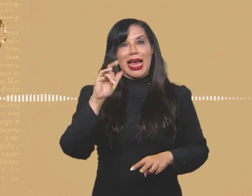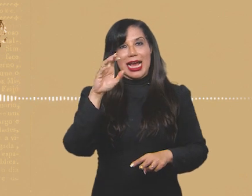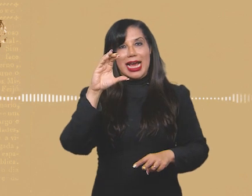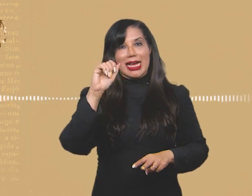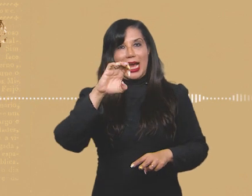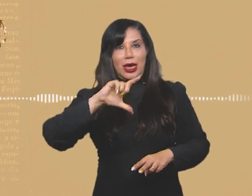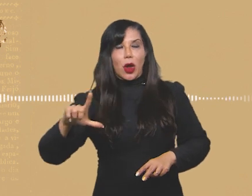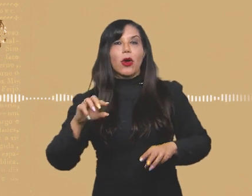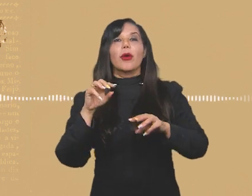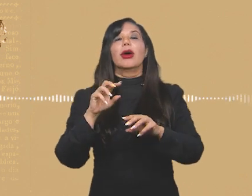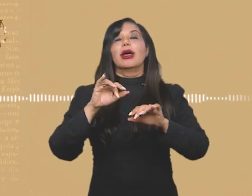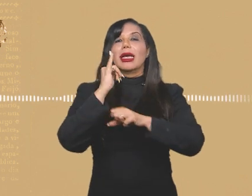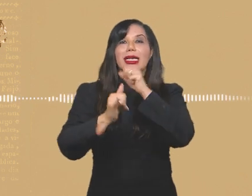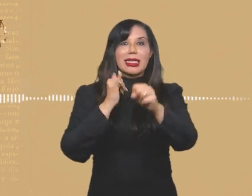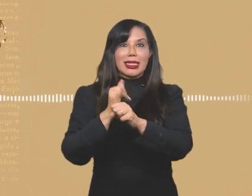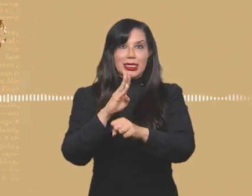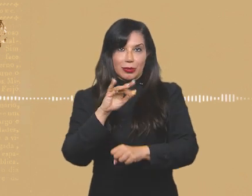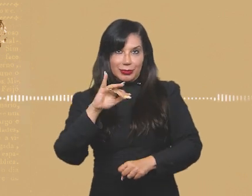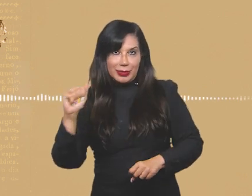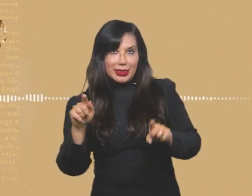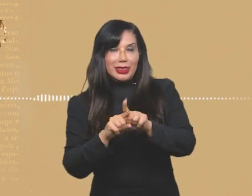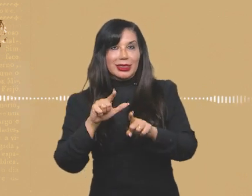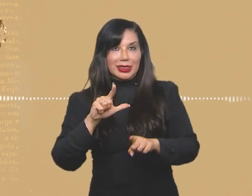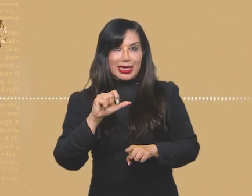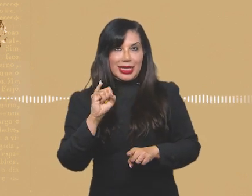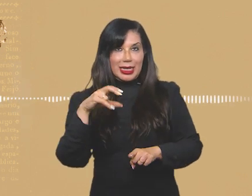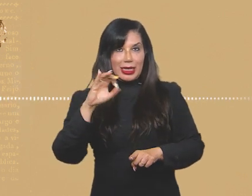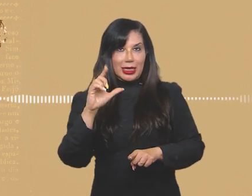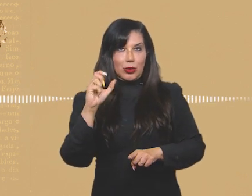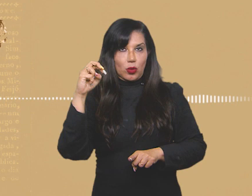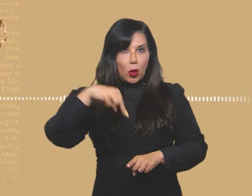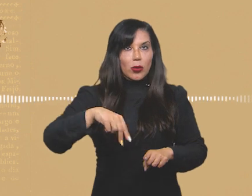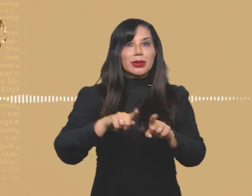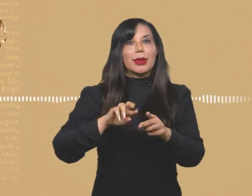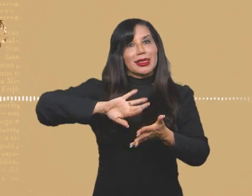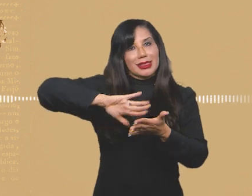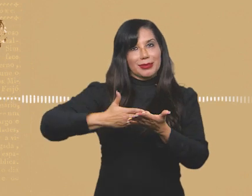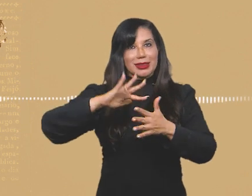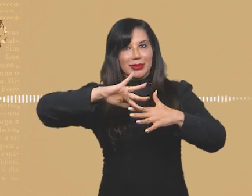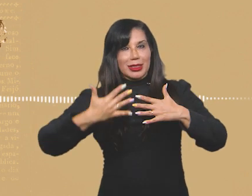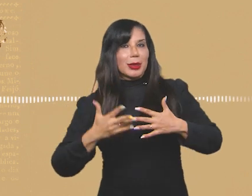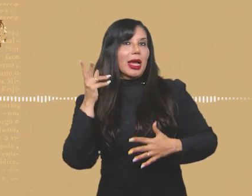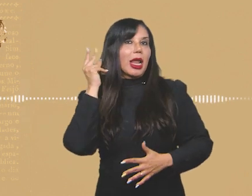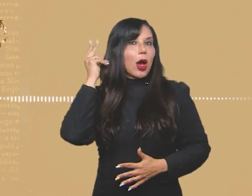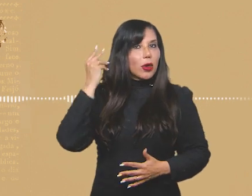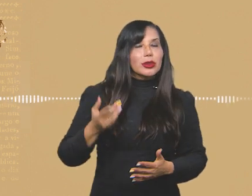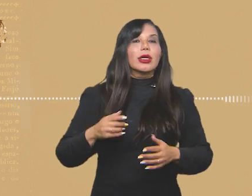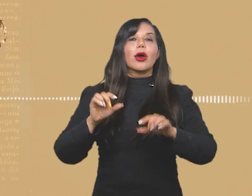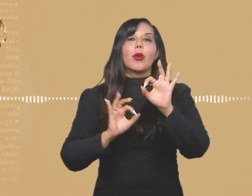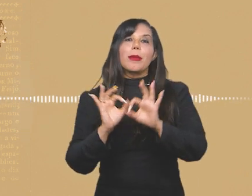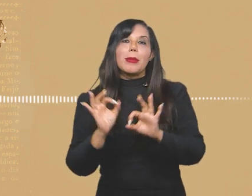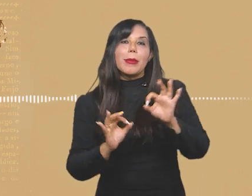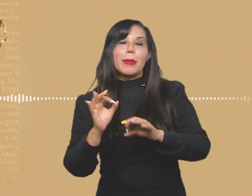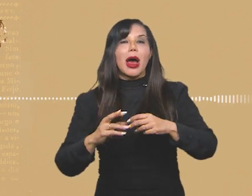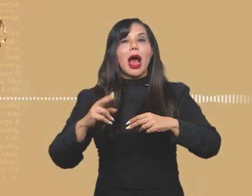Ramos. Implementação na web, Beatriz Arcoverde e Lincoln Araújo. Interpretação em Libras, Cláudia Jacó.